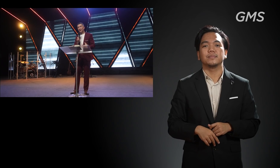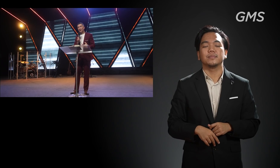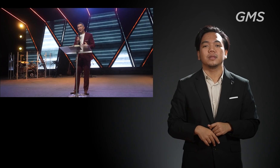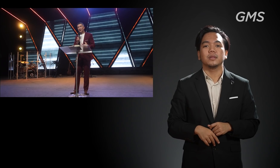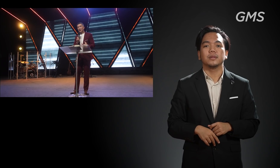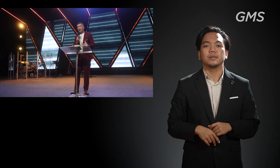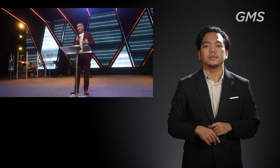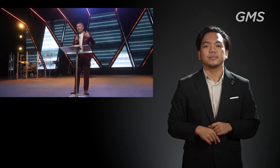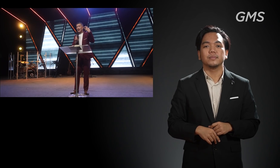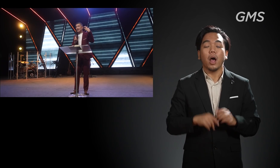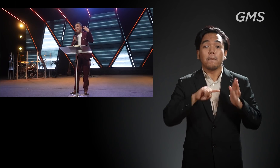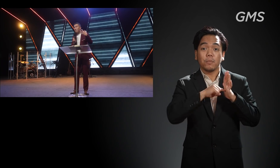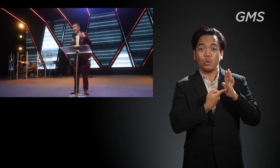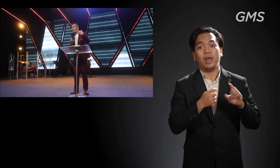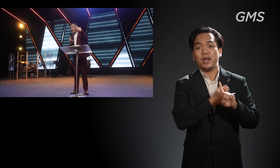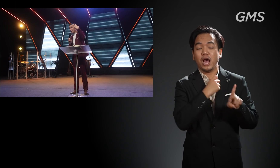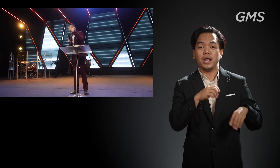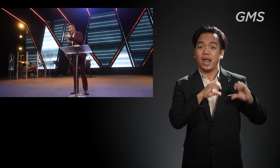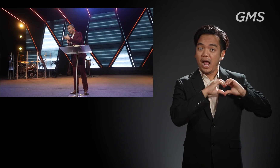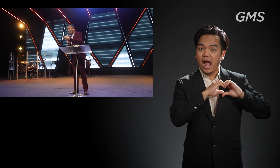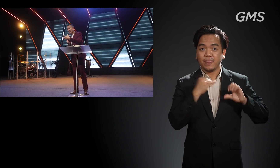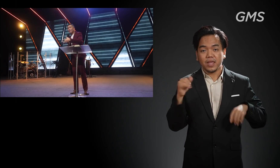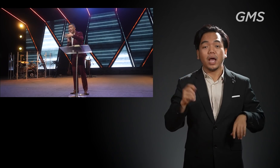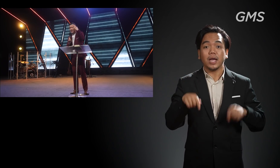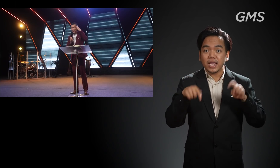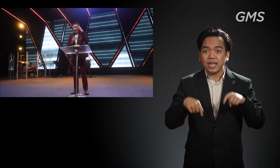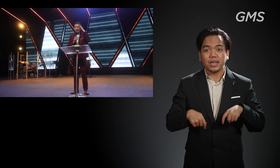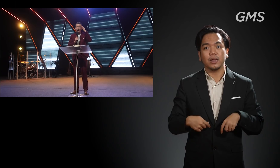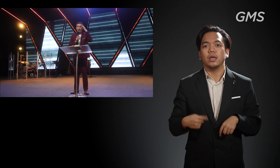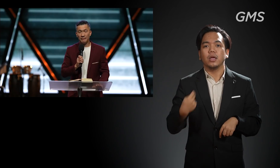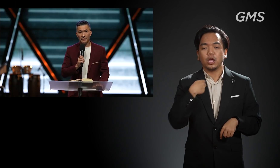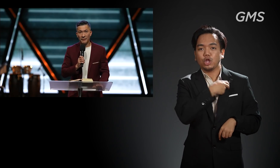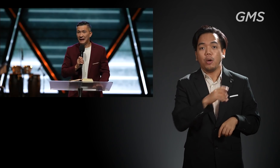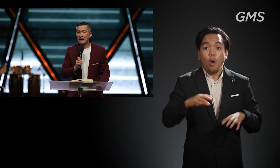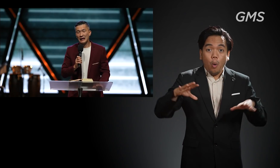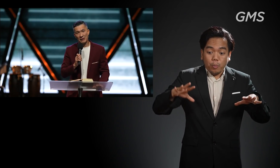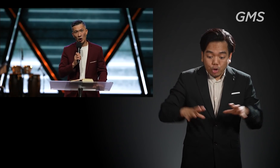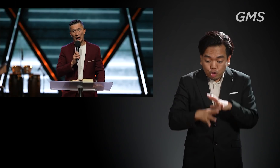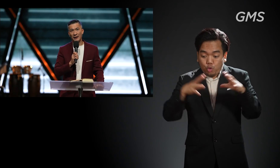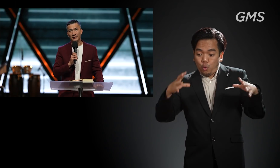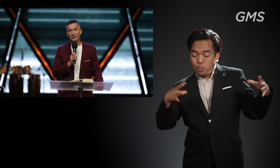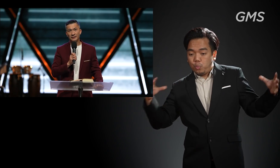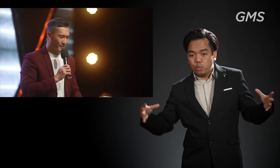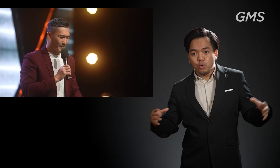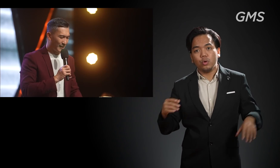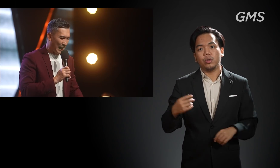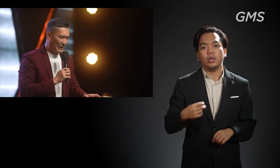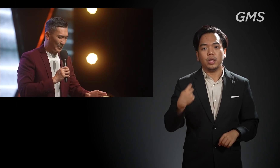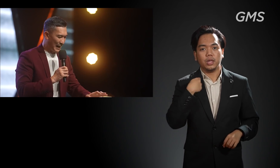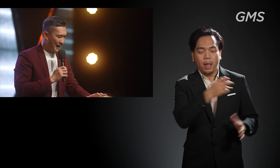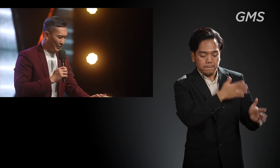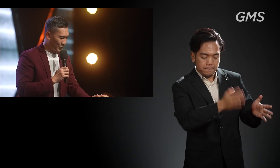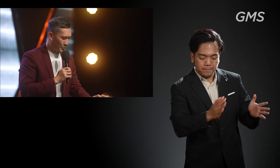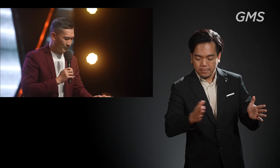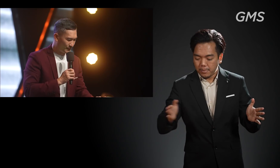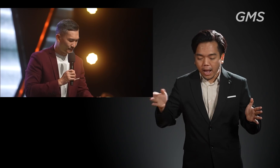begini, bisa sampai berkembang kepada pikiran brilian dalam mengelola.